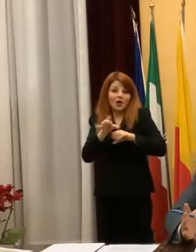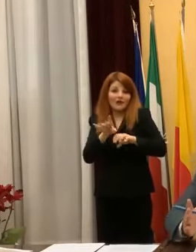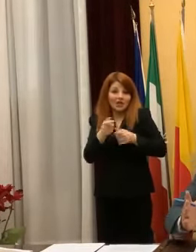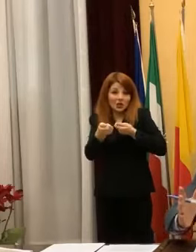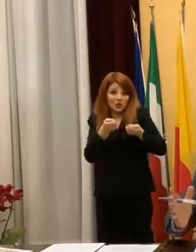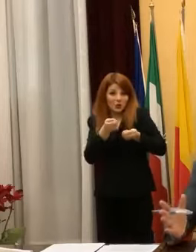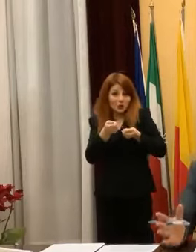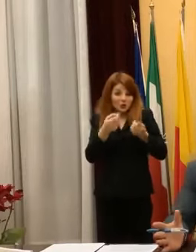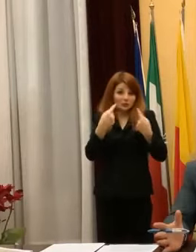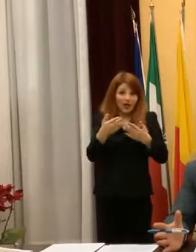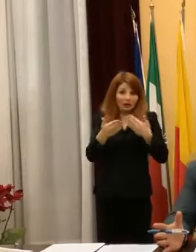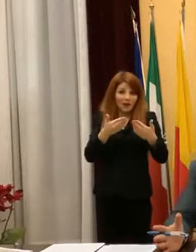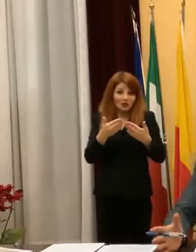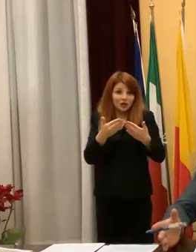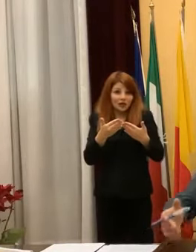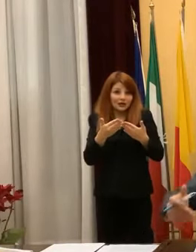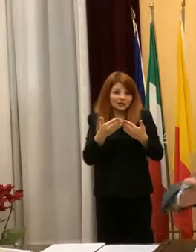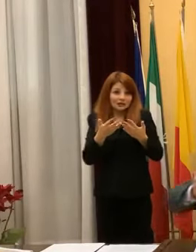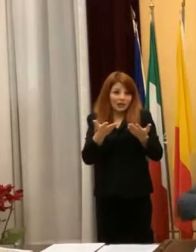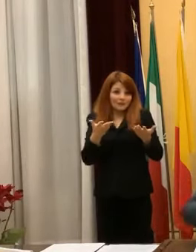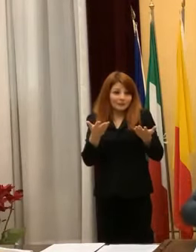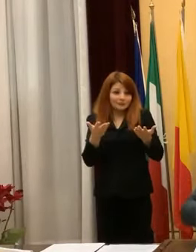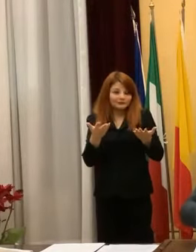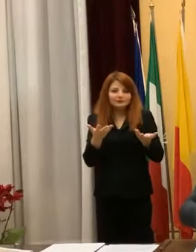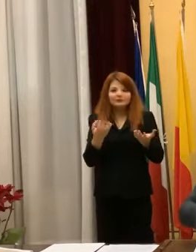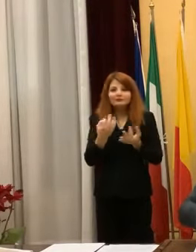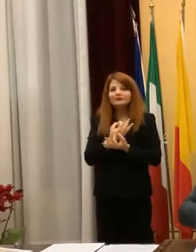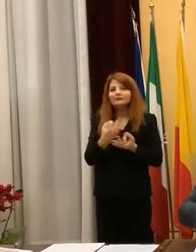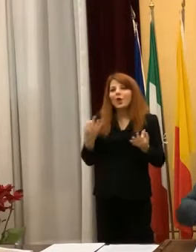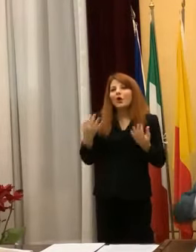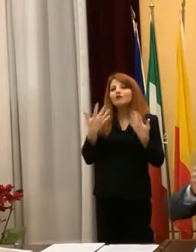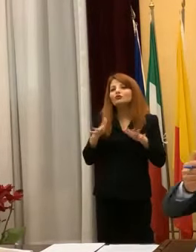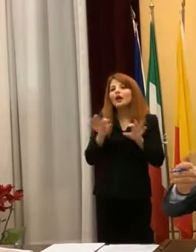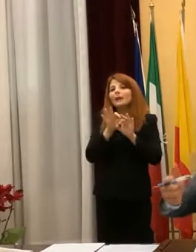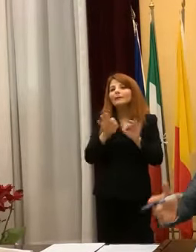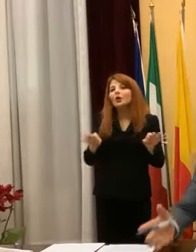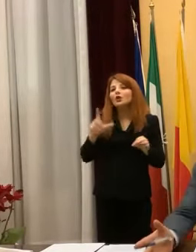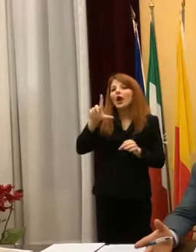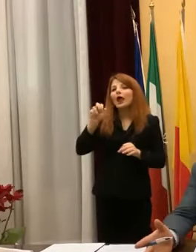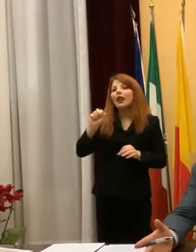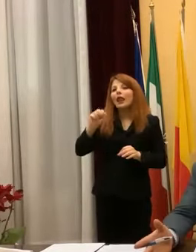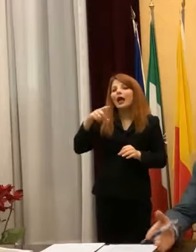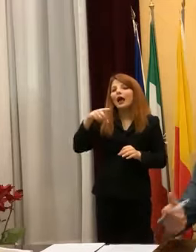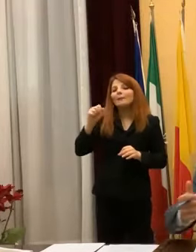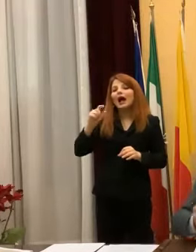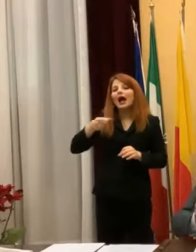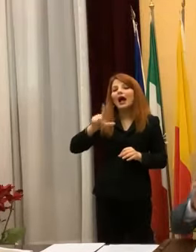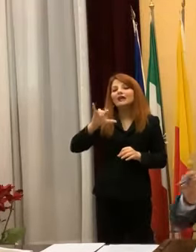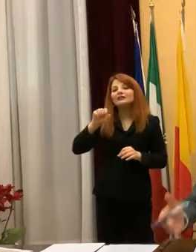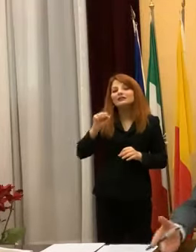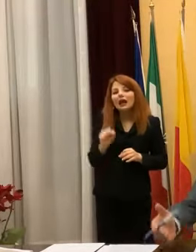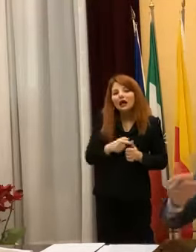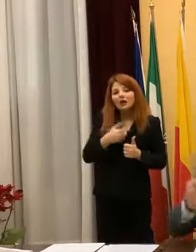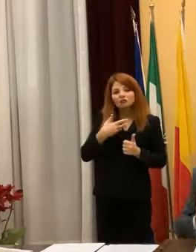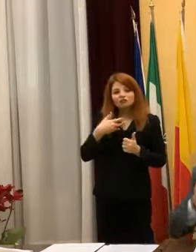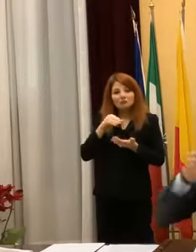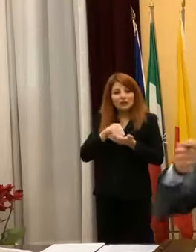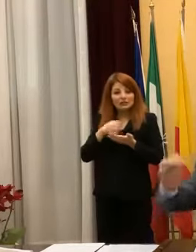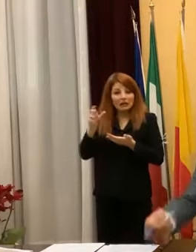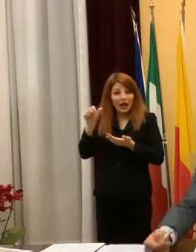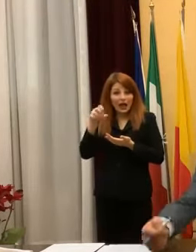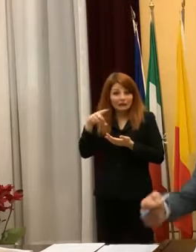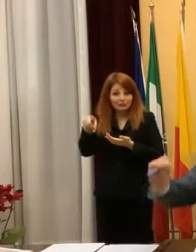buon Lapaia e il suo delegato Crisicelli si era distinto in negativo, tant'è vero che è